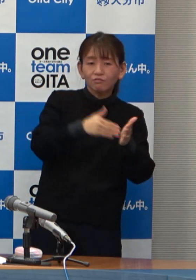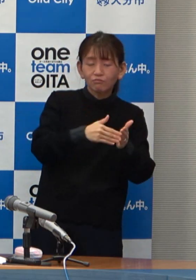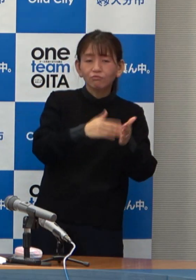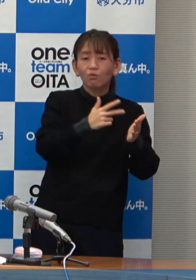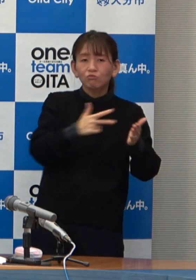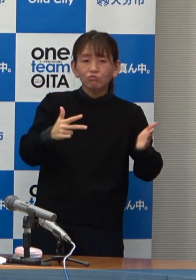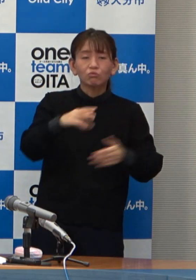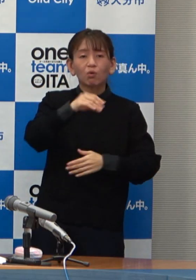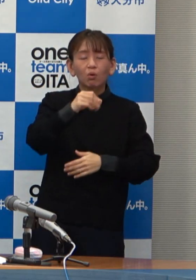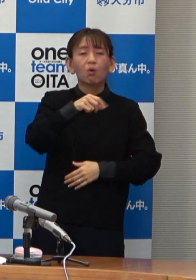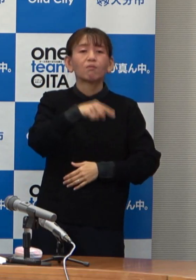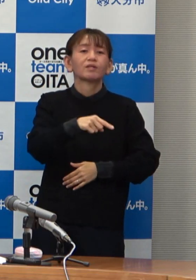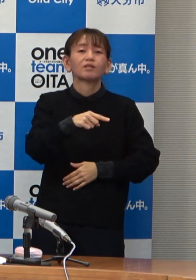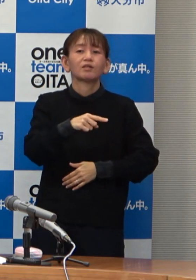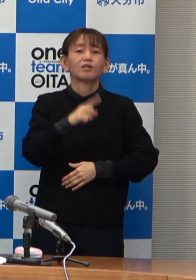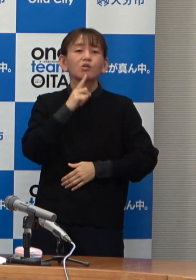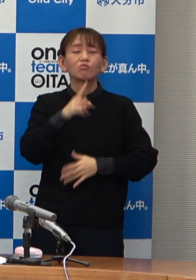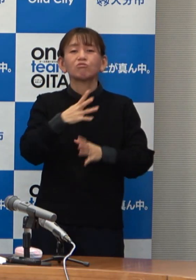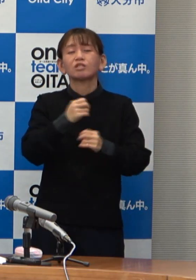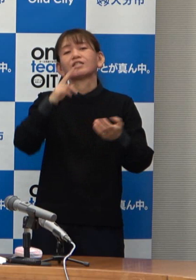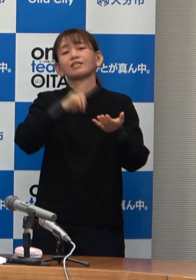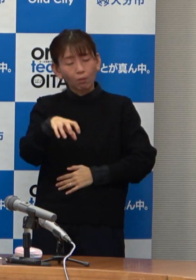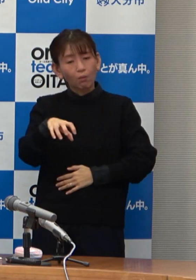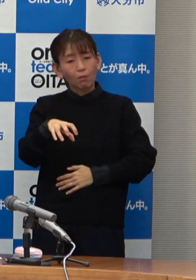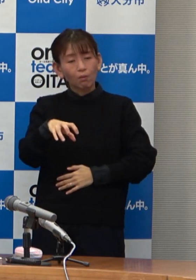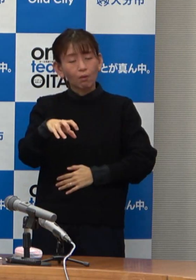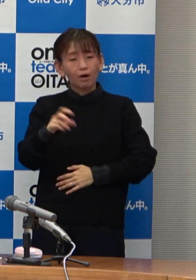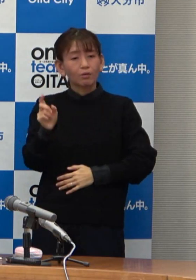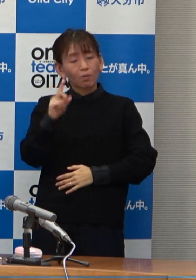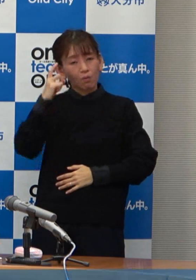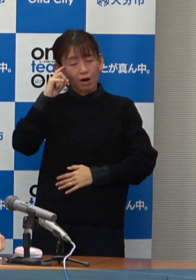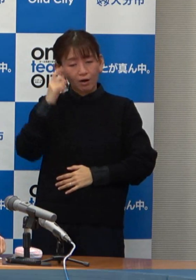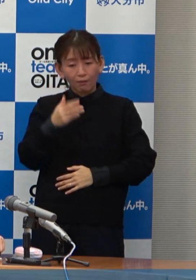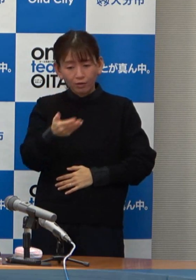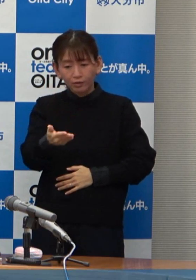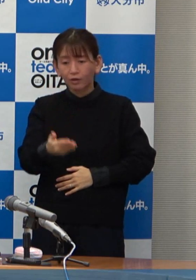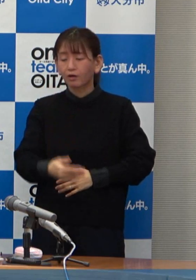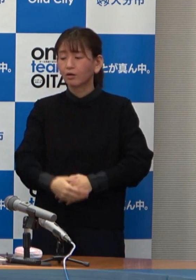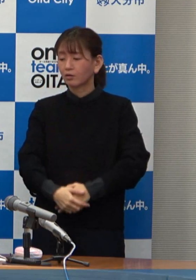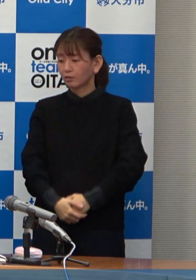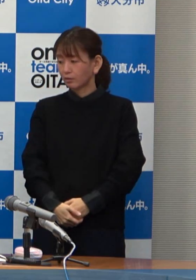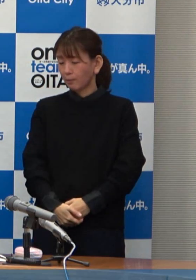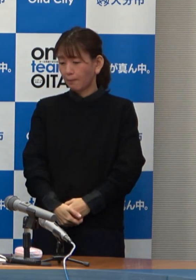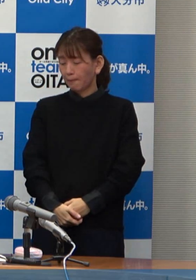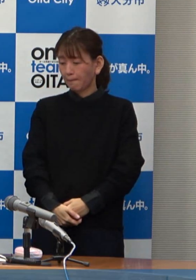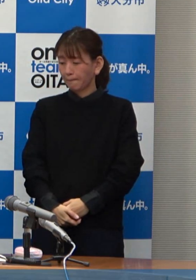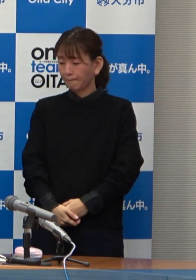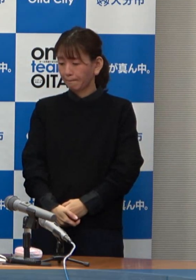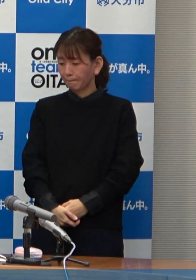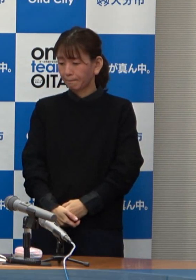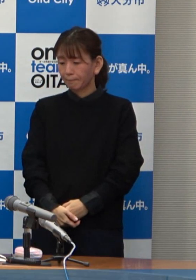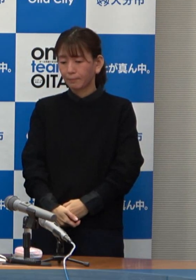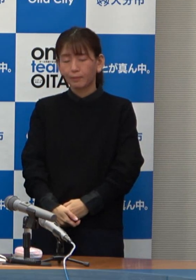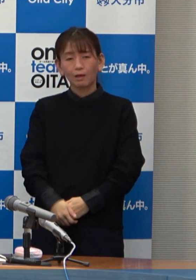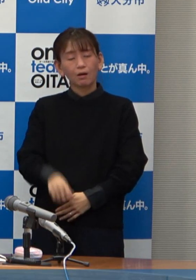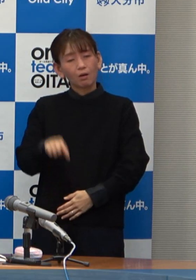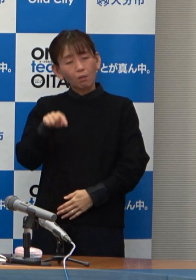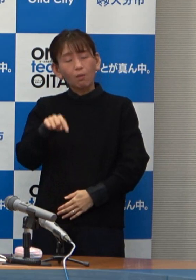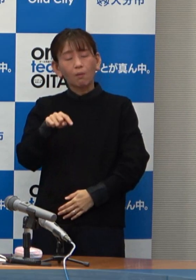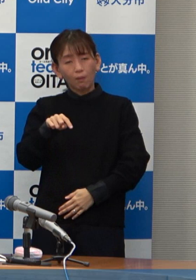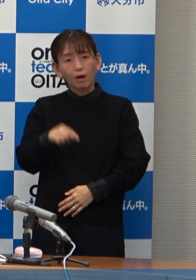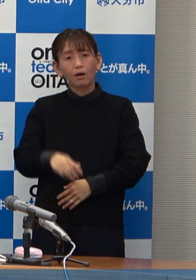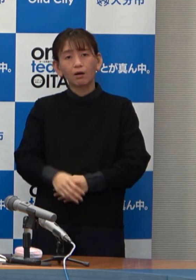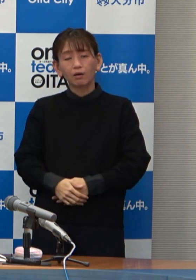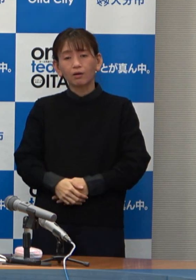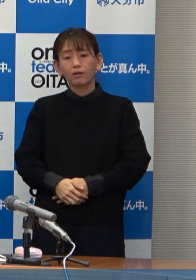37日という風に決まりましたあのこれは当初はですねこういったものが